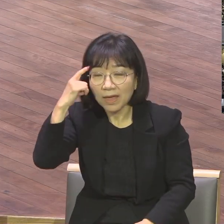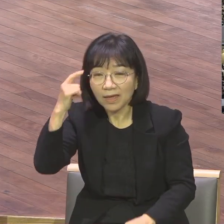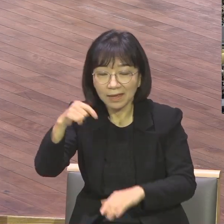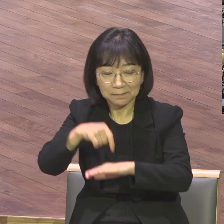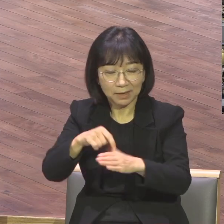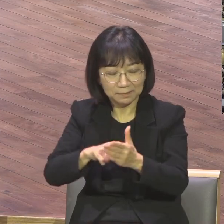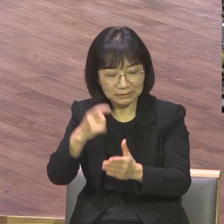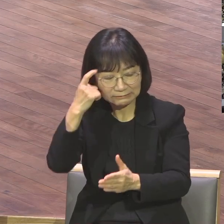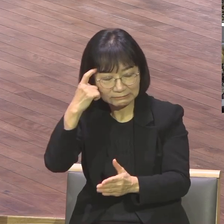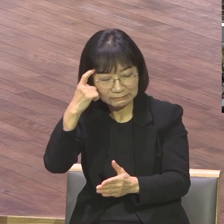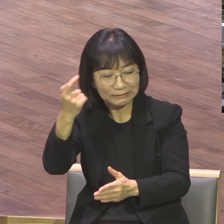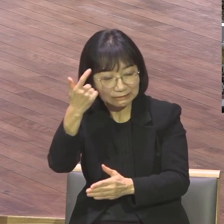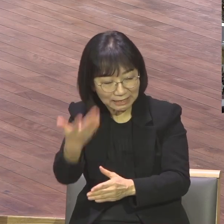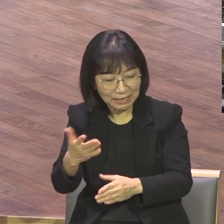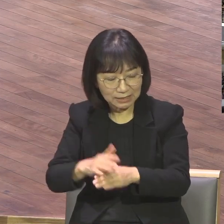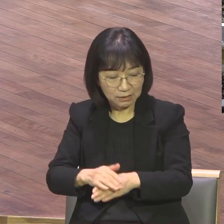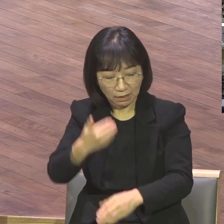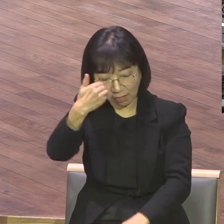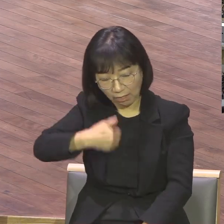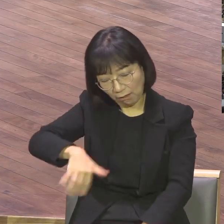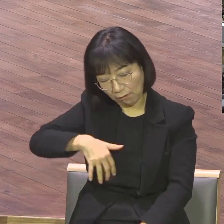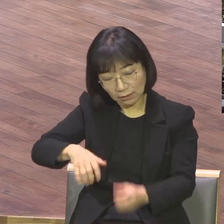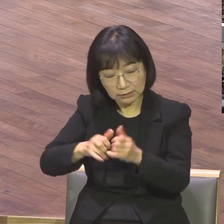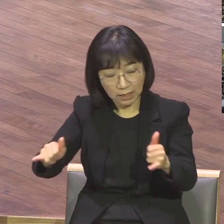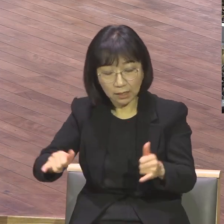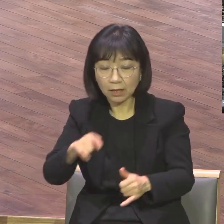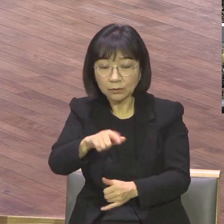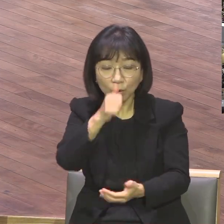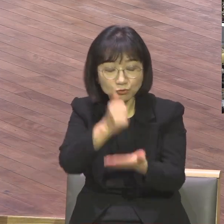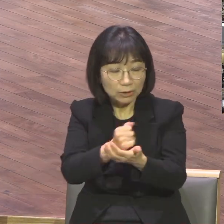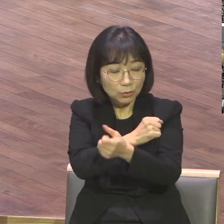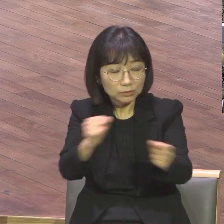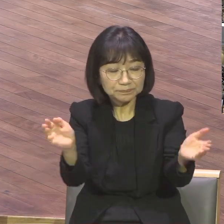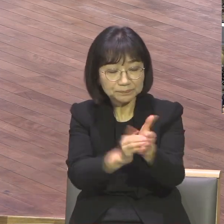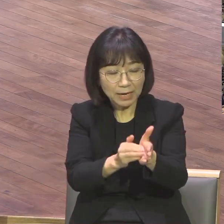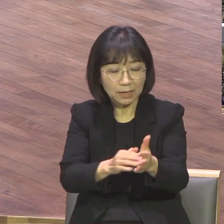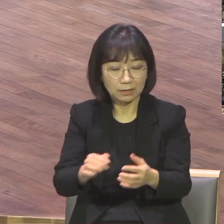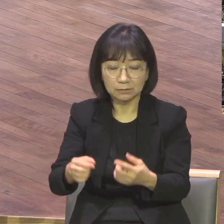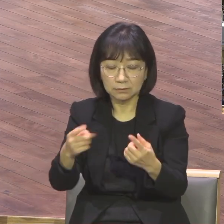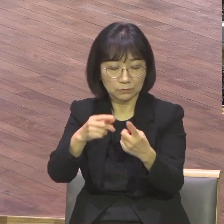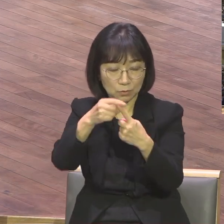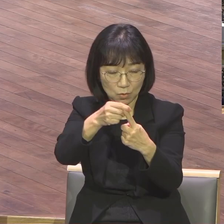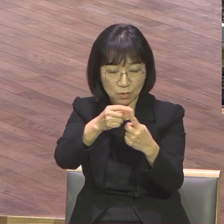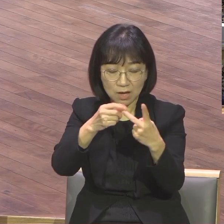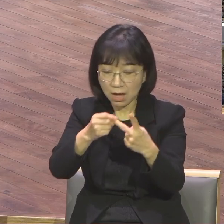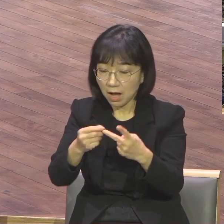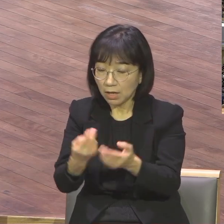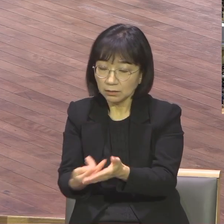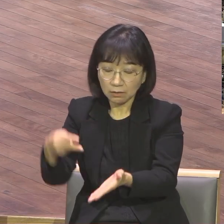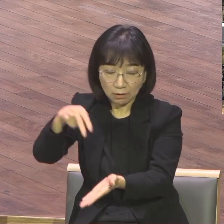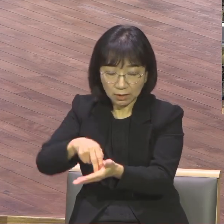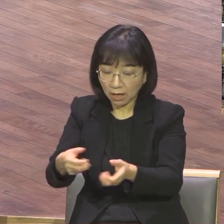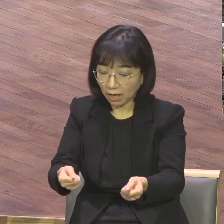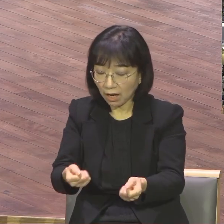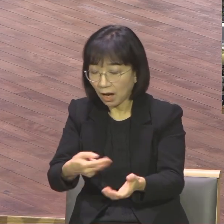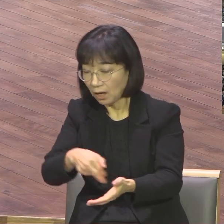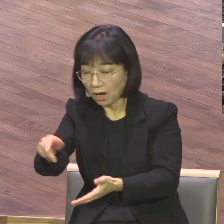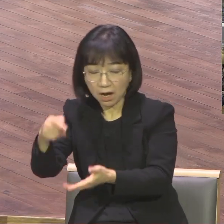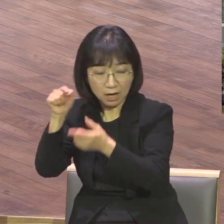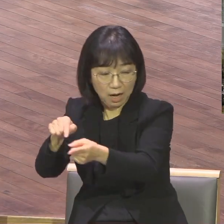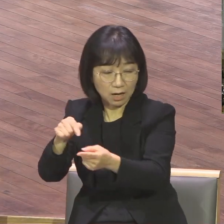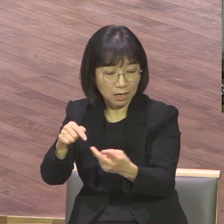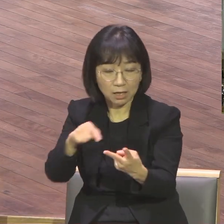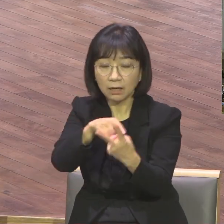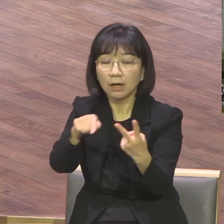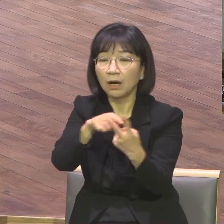이것을 마음에 생각하느냐 중풍병자에게 내 죄 사함을 받았느니라 하는 말과 일어나 내 상을 가지고 걸어가라 하는 말